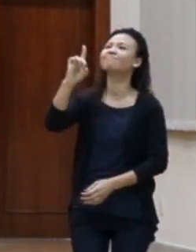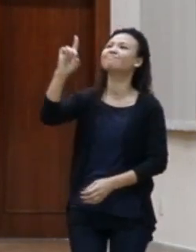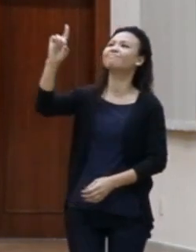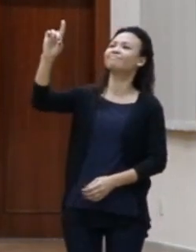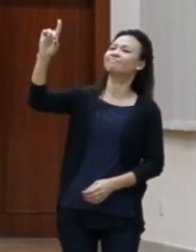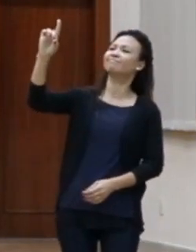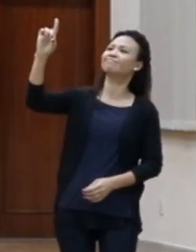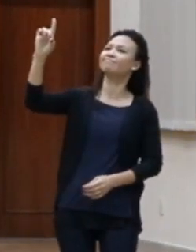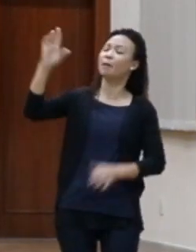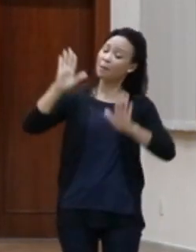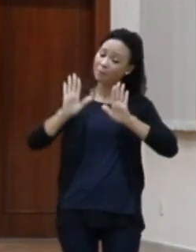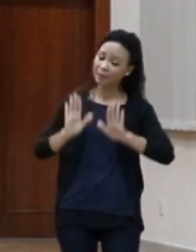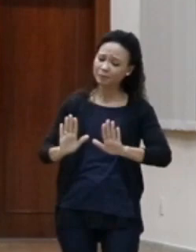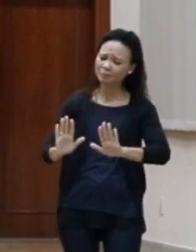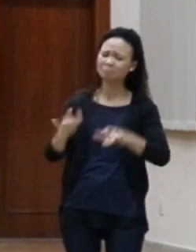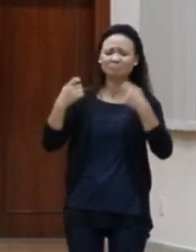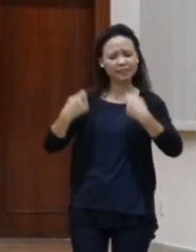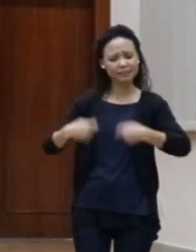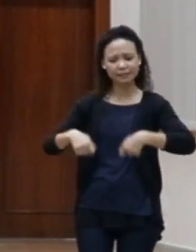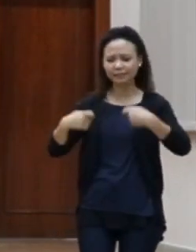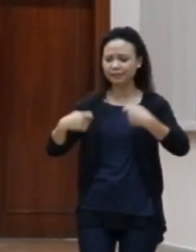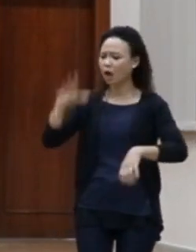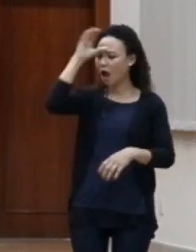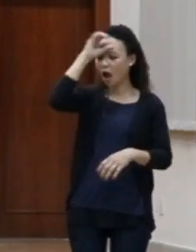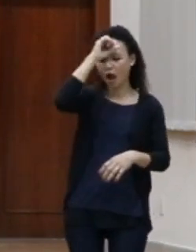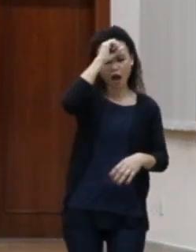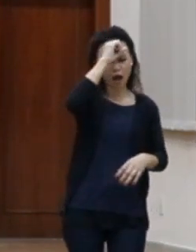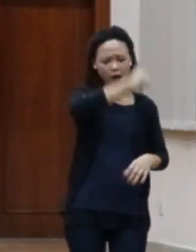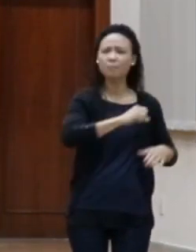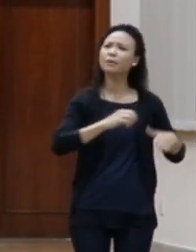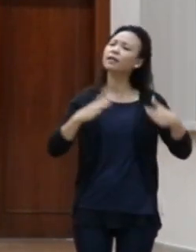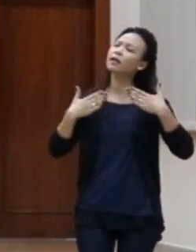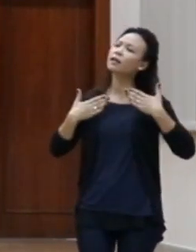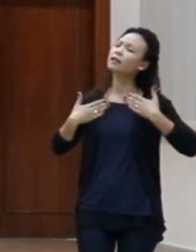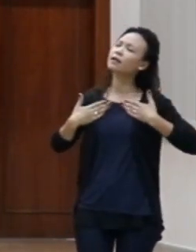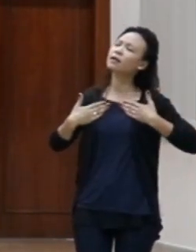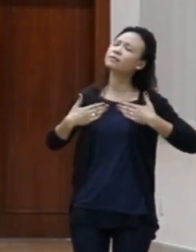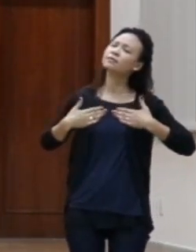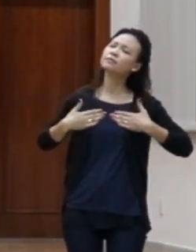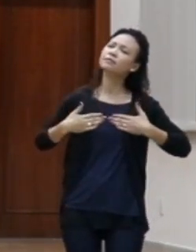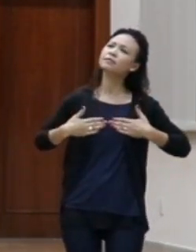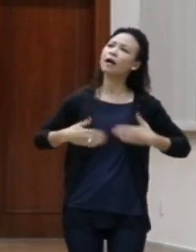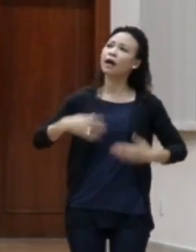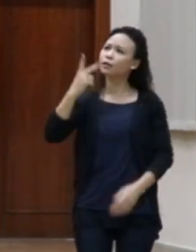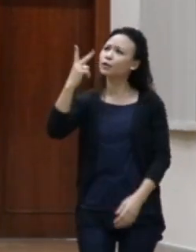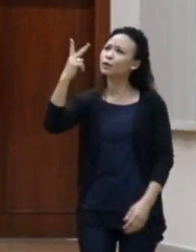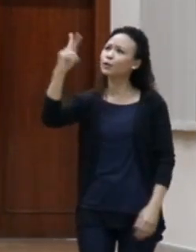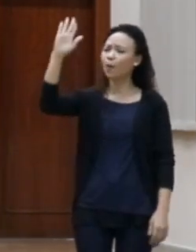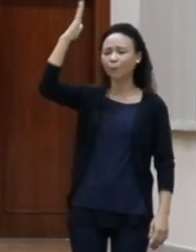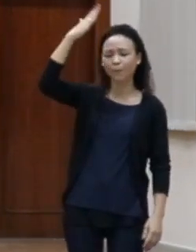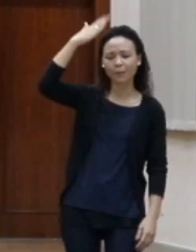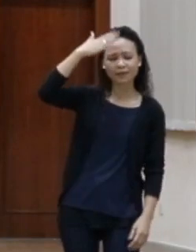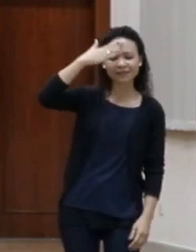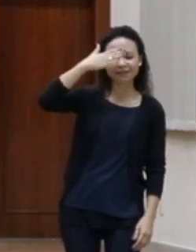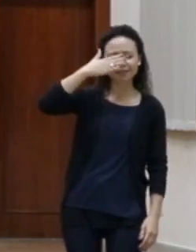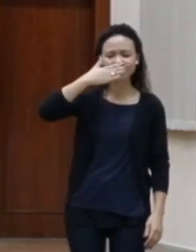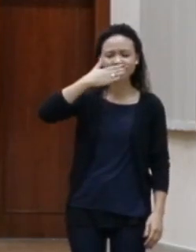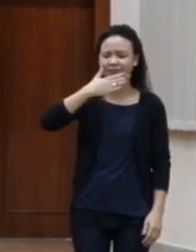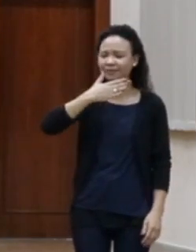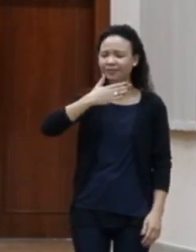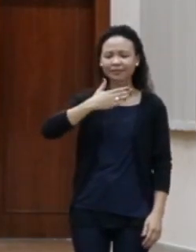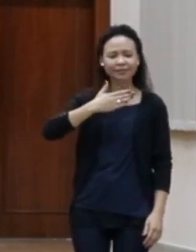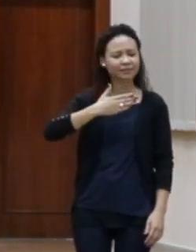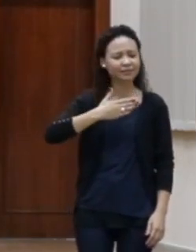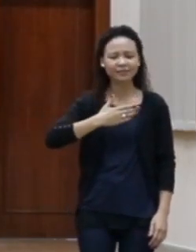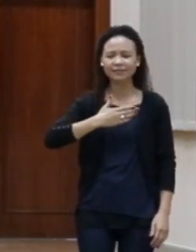preciso aprender a descansar em Ti. Tu és meu Senhor.